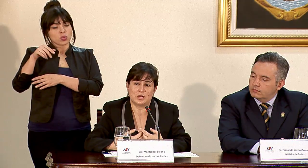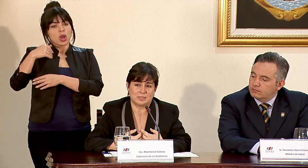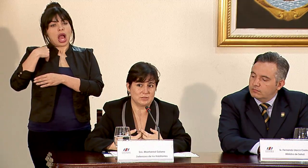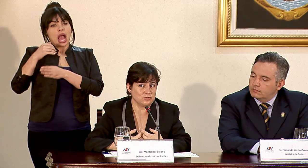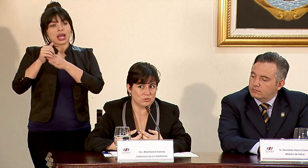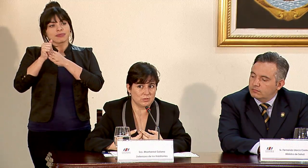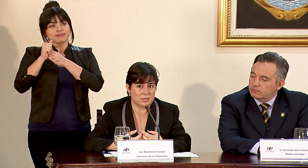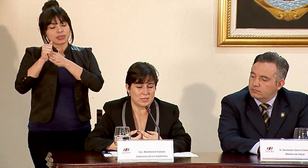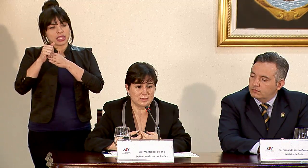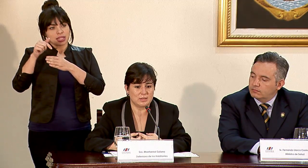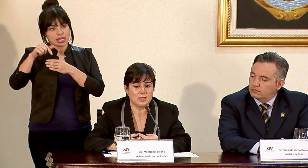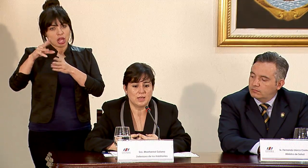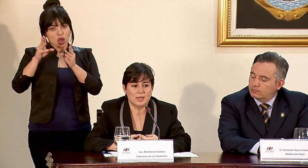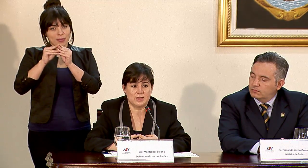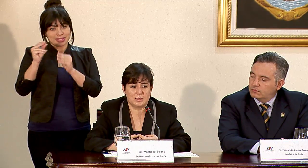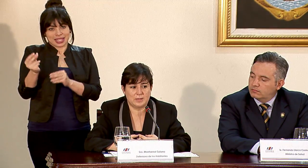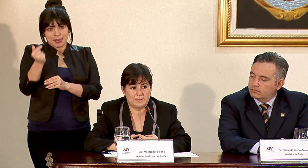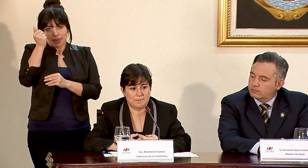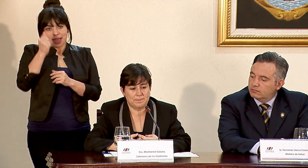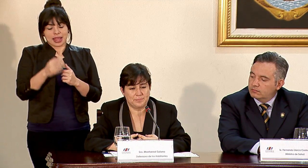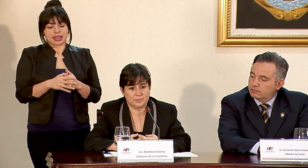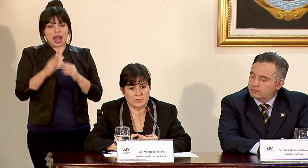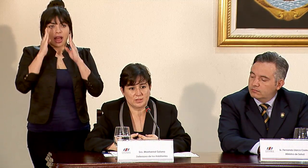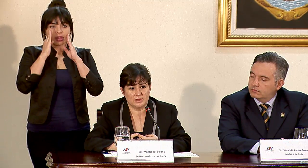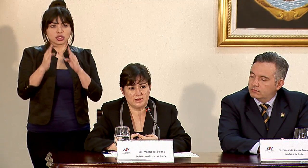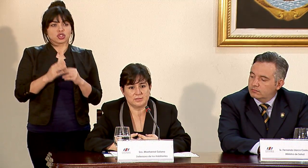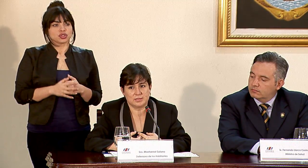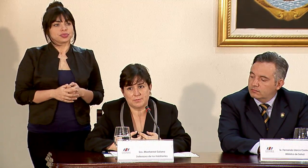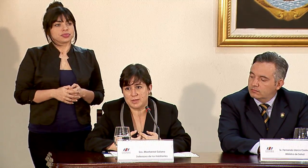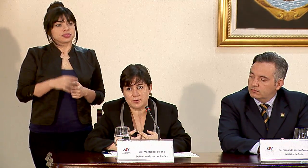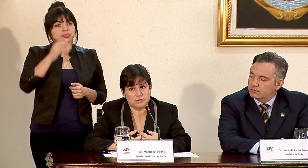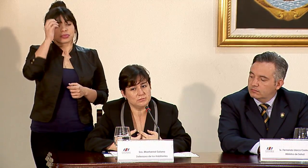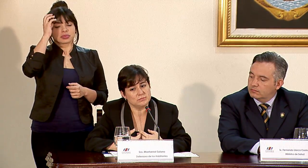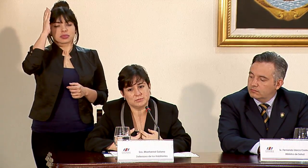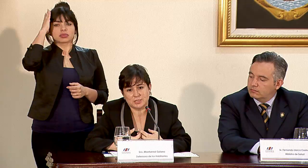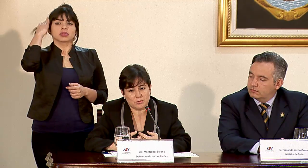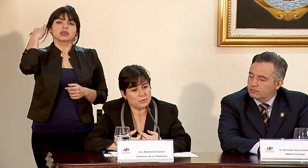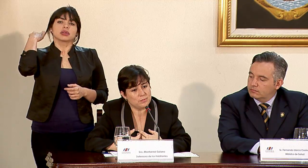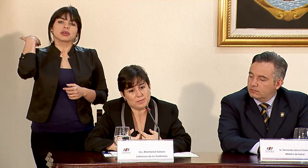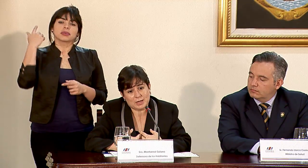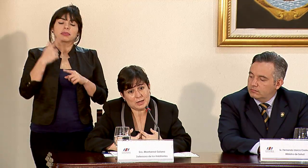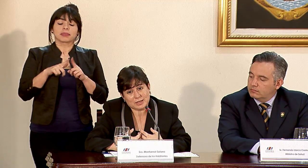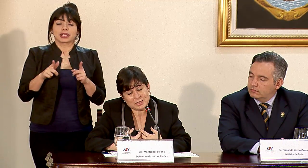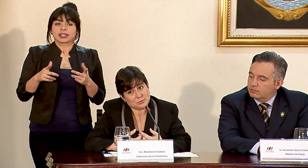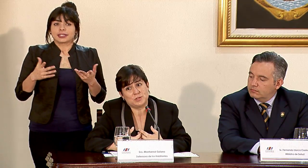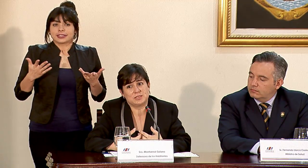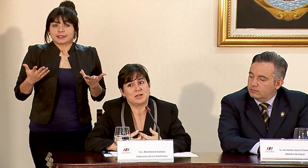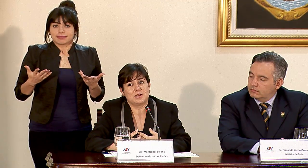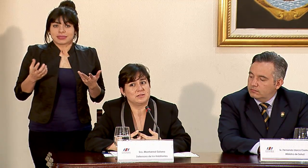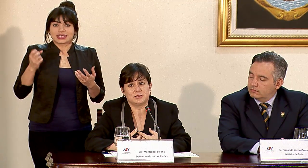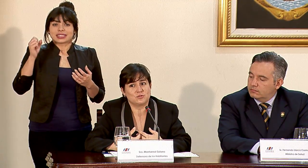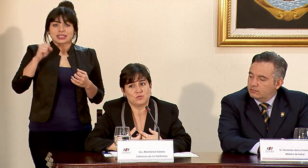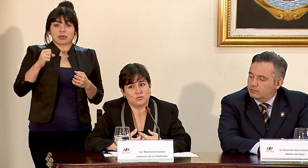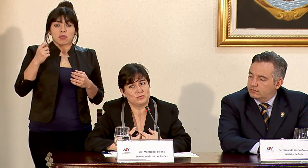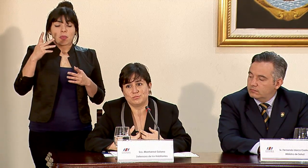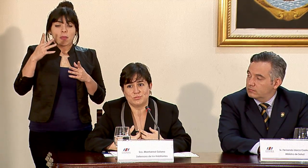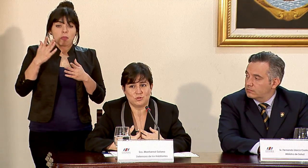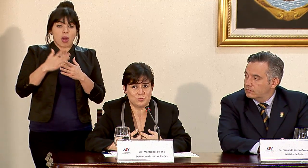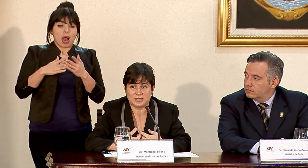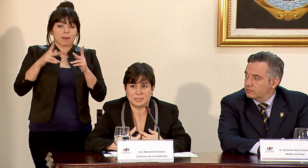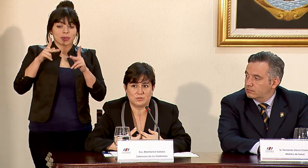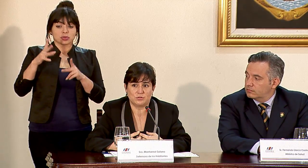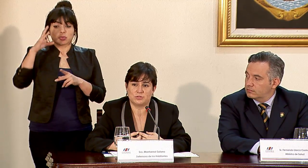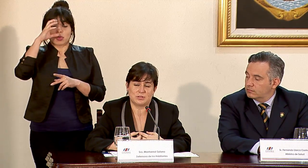liderazgo en la atención inmediata. Sin embargo, de nuevo, quienes pueden llegar antes son